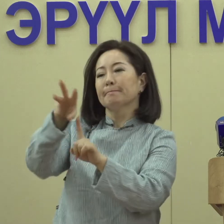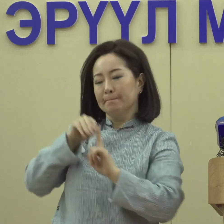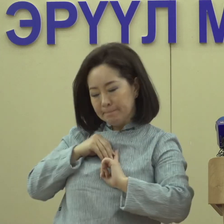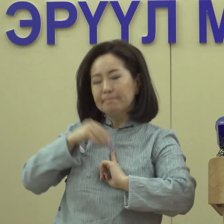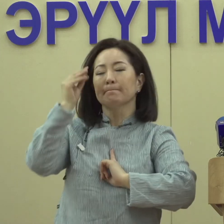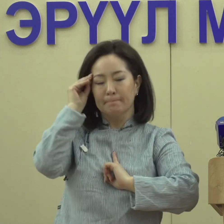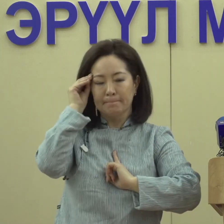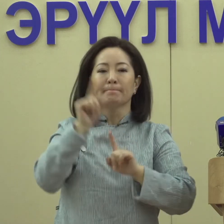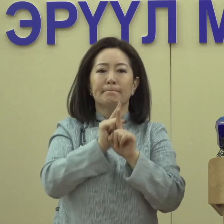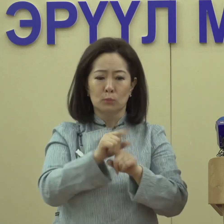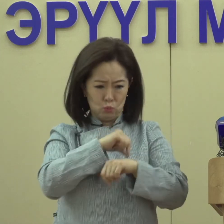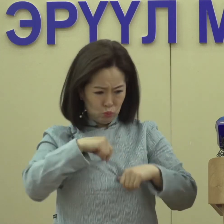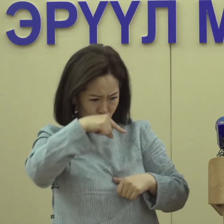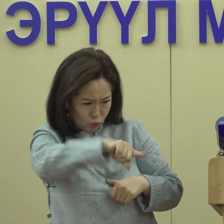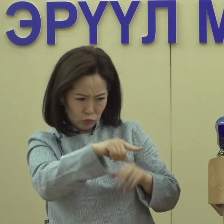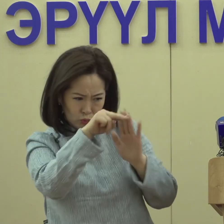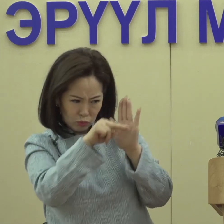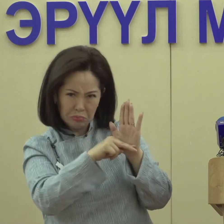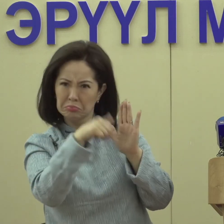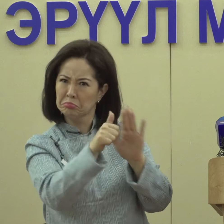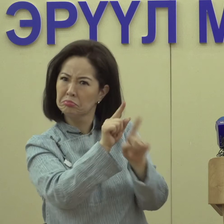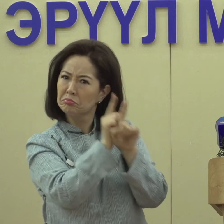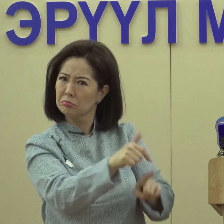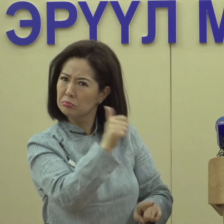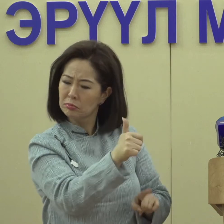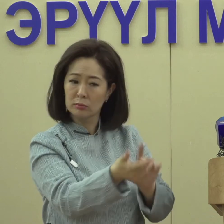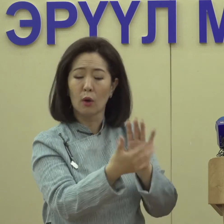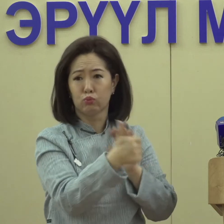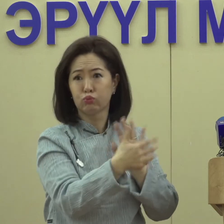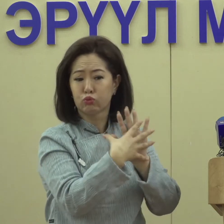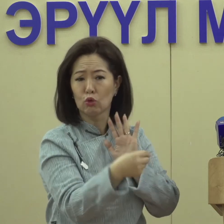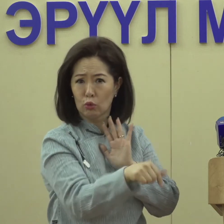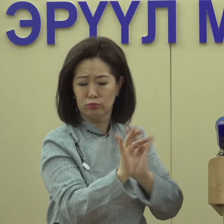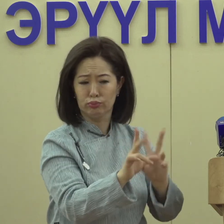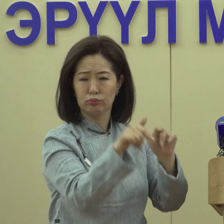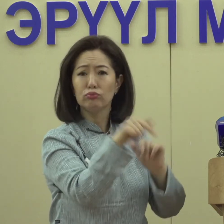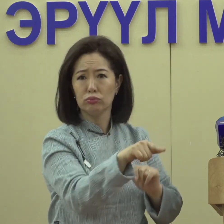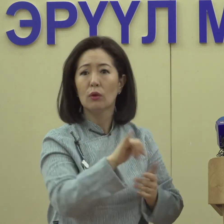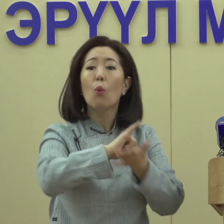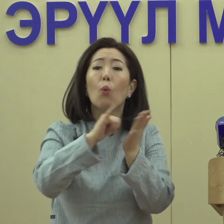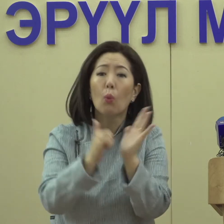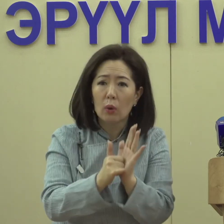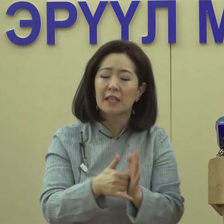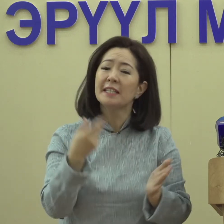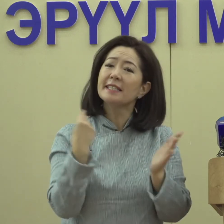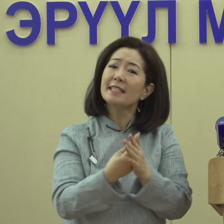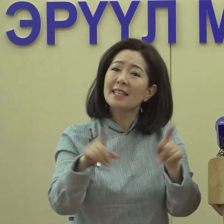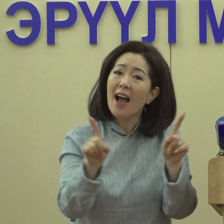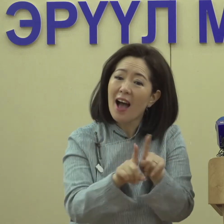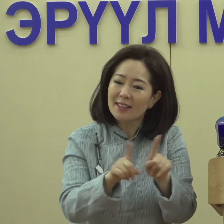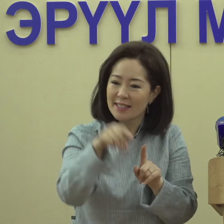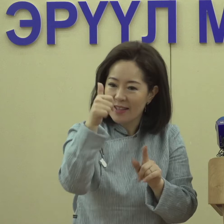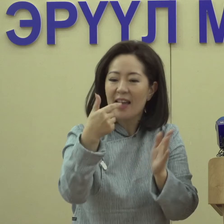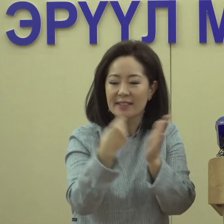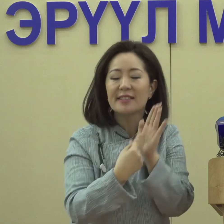байгаа иргэдийнхэн энэ сахилга бот бол энд нөлөөлж байгаа маа. Гэх маягаар одоо сайн жишээнүүд